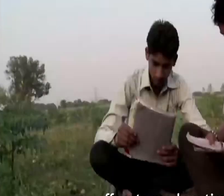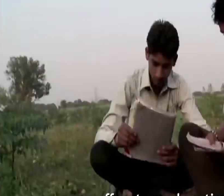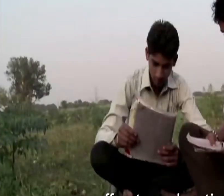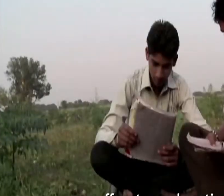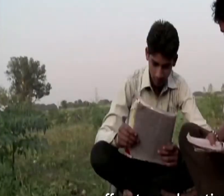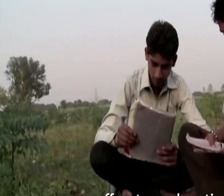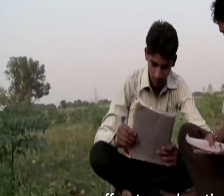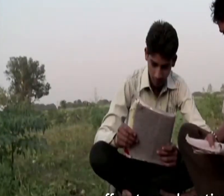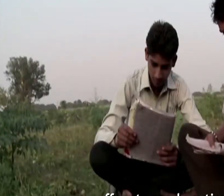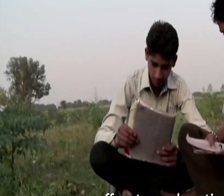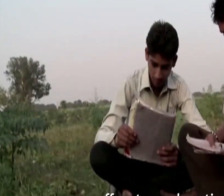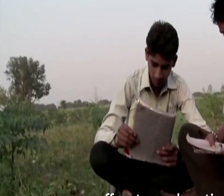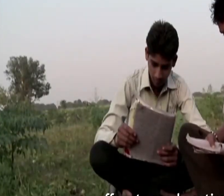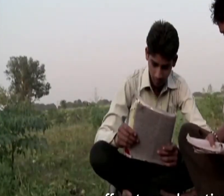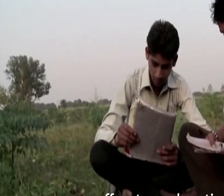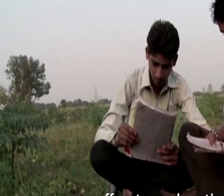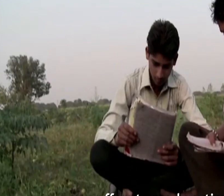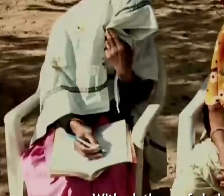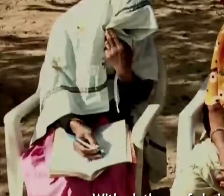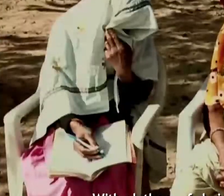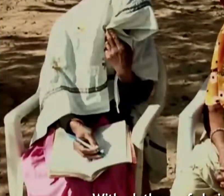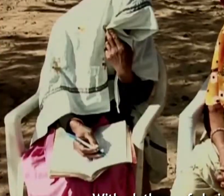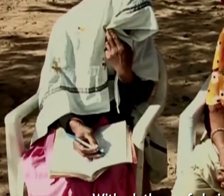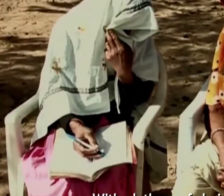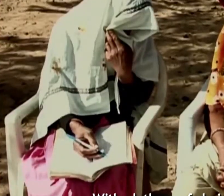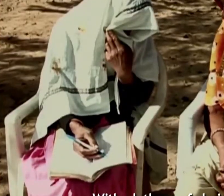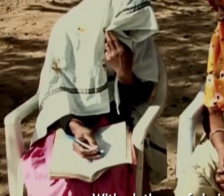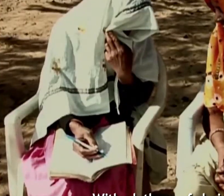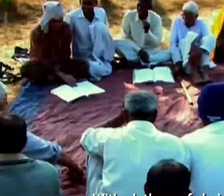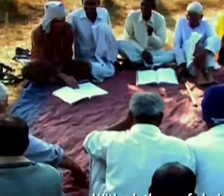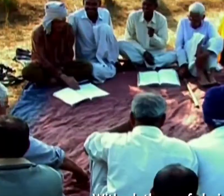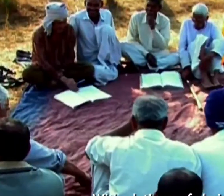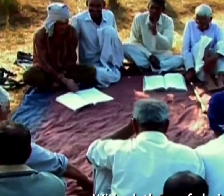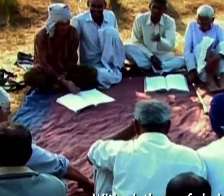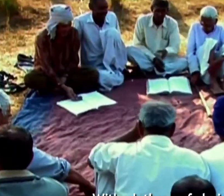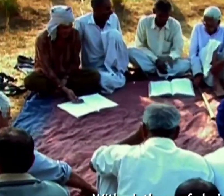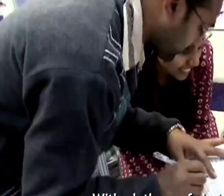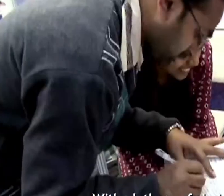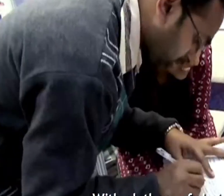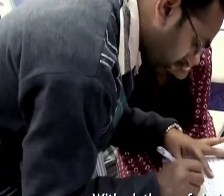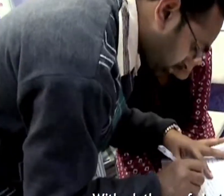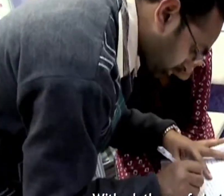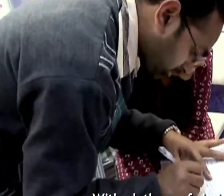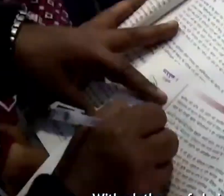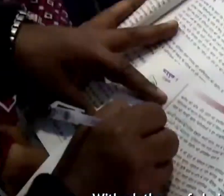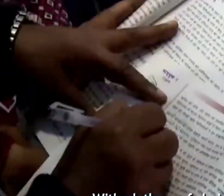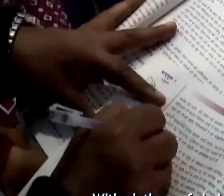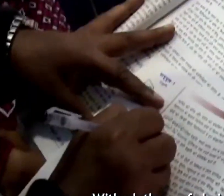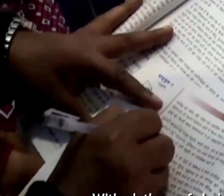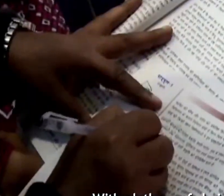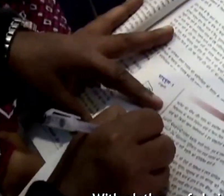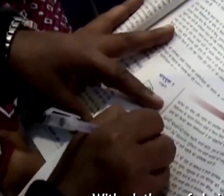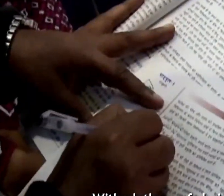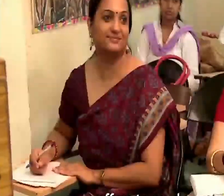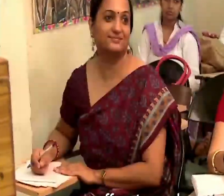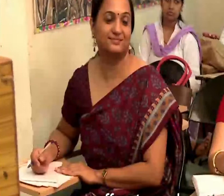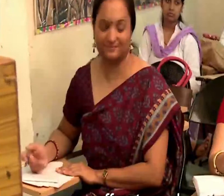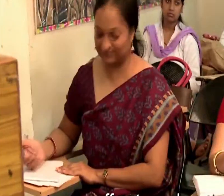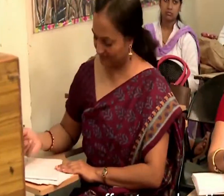कभी पढ़े हम कहीं पढ़े, वे विषय की लोच से युक्त हो। कभी पढ़े